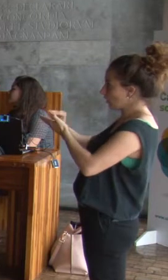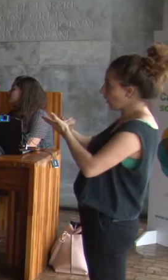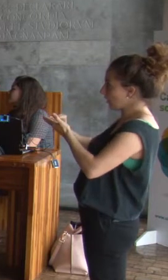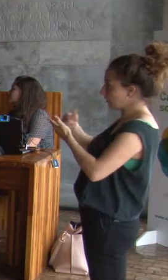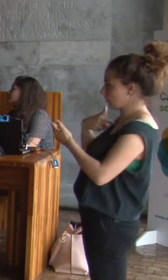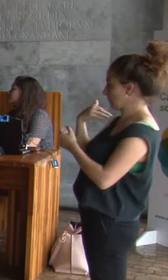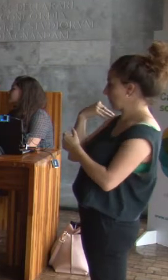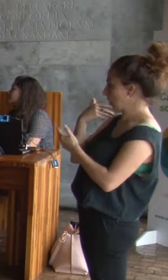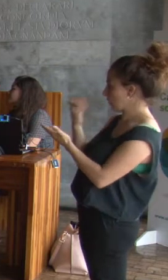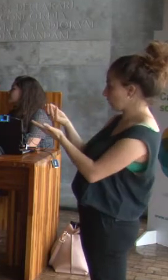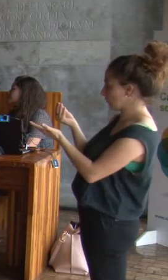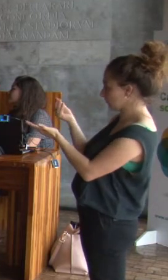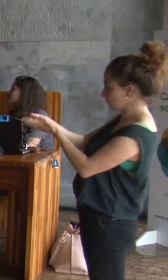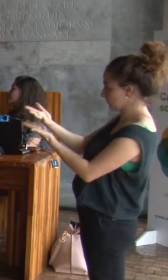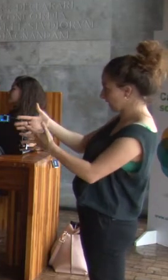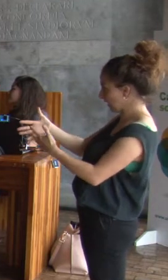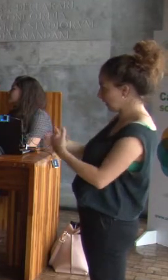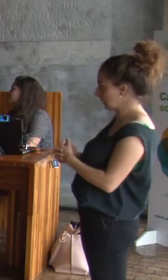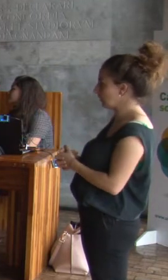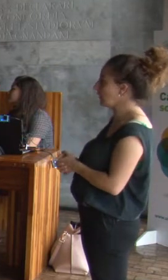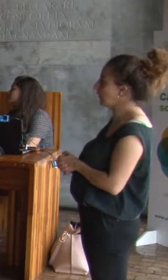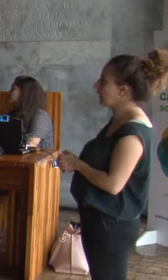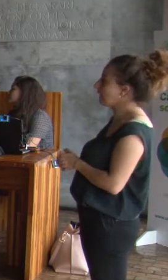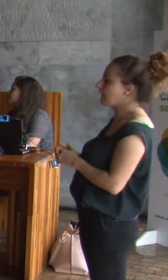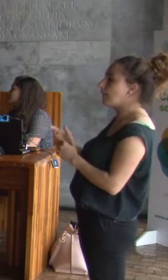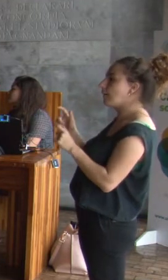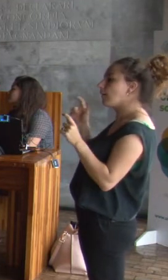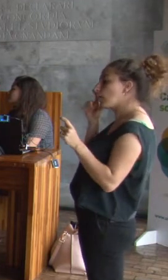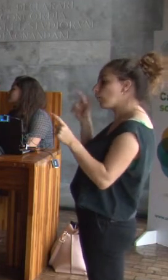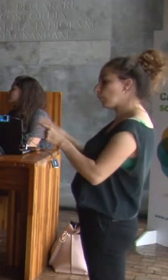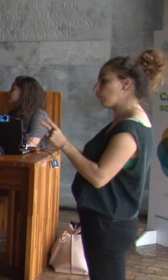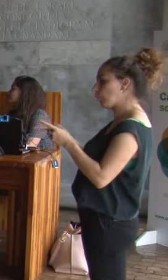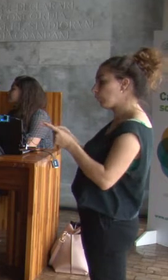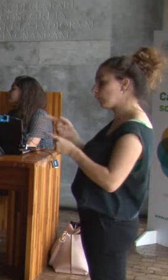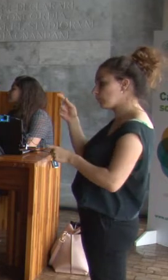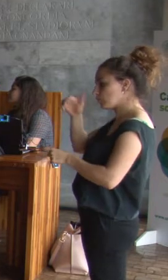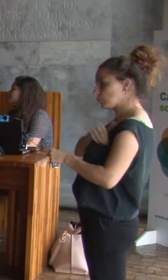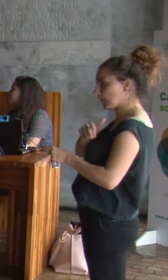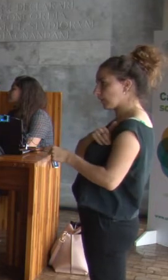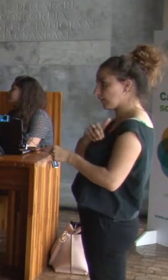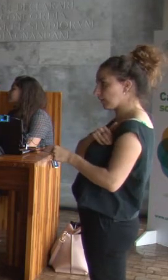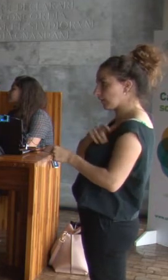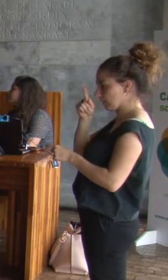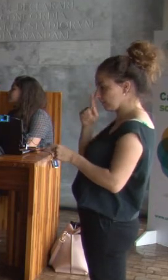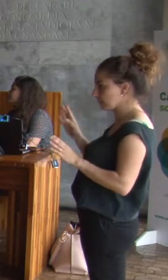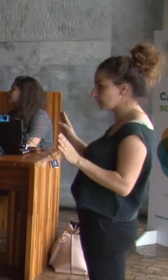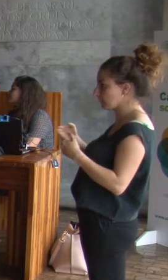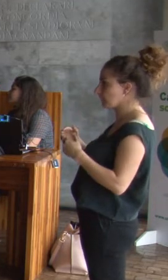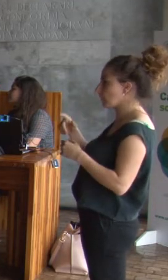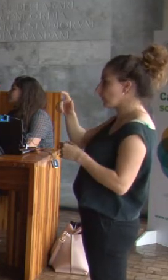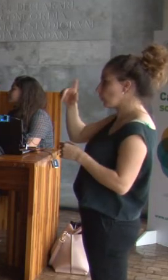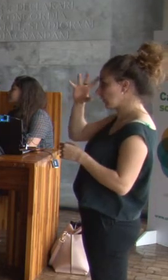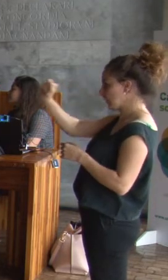ho appena consegnato e che è dedicata appunto agli studenti con caratteristiche dello spettro autistico nelle università